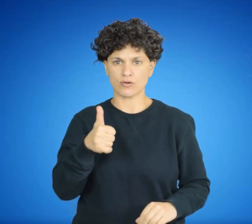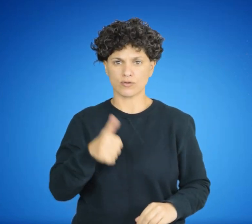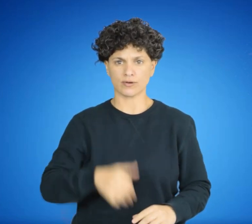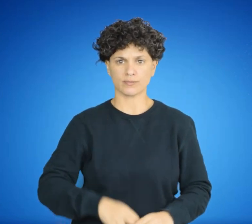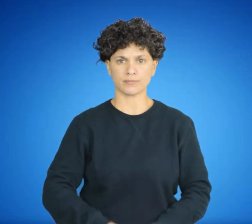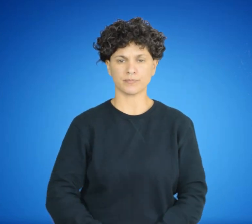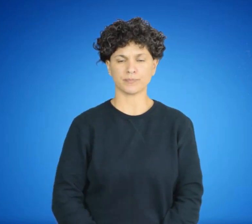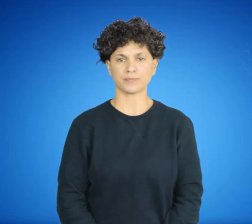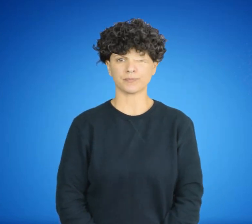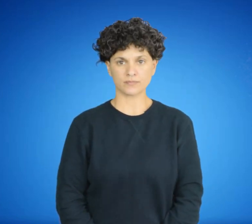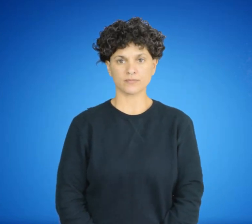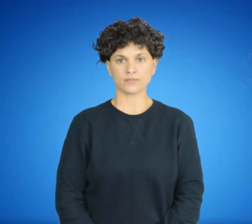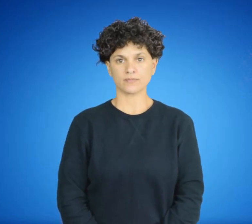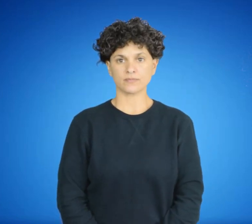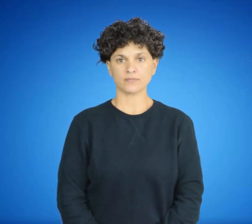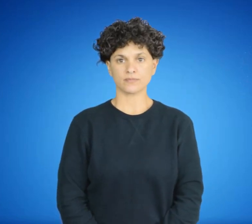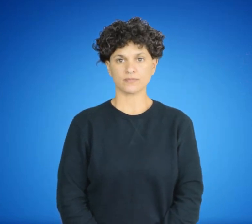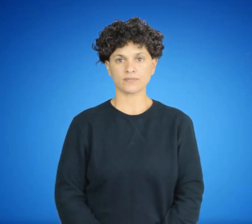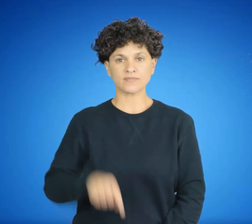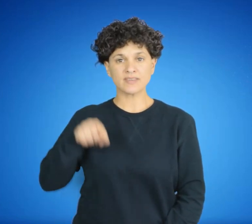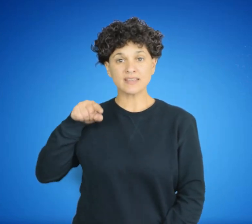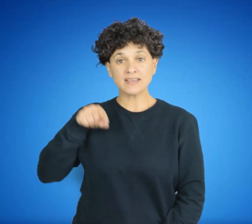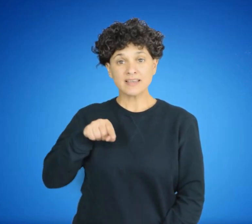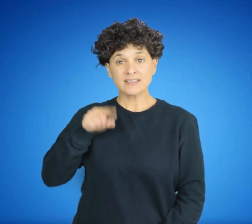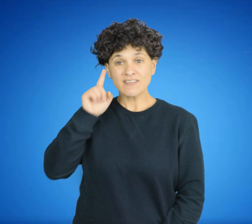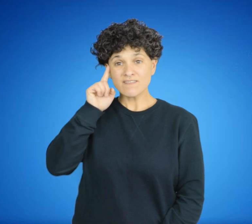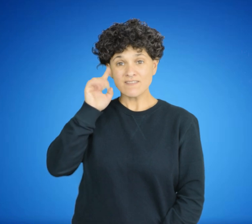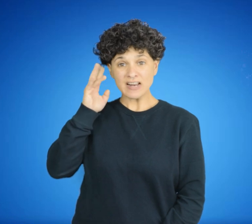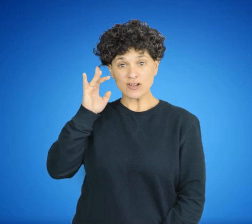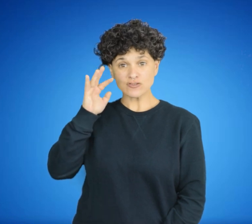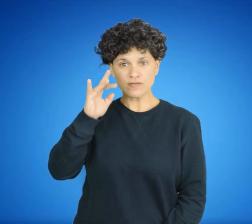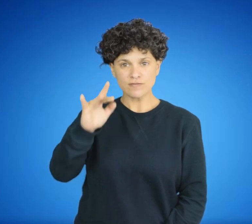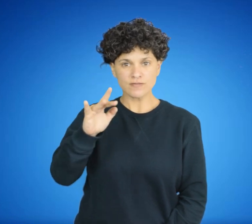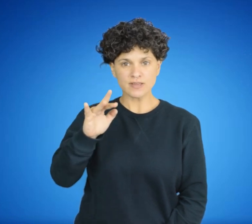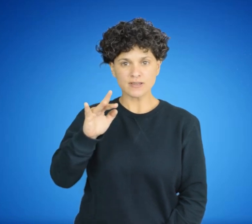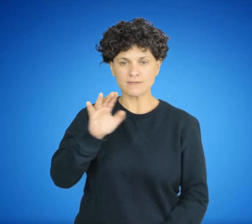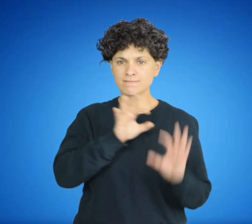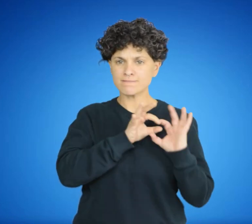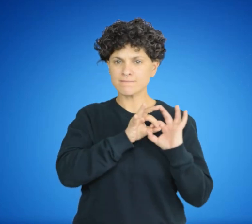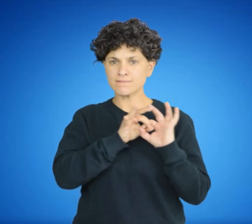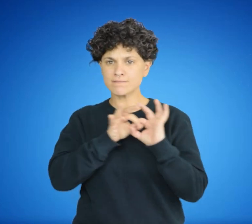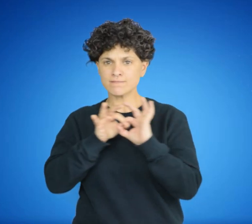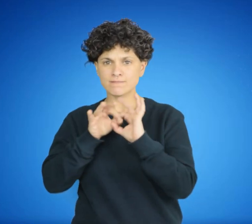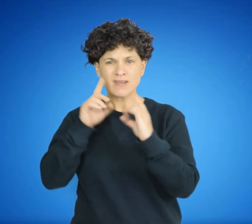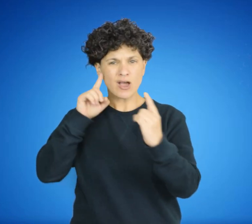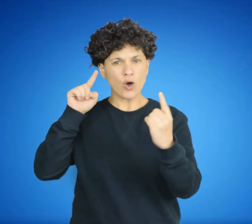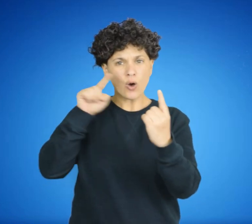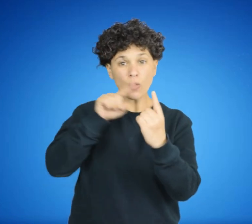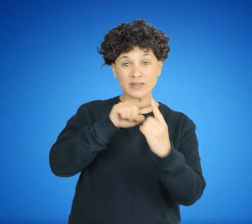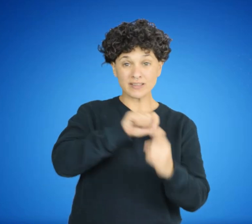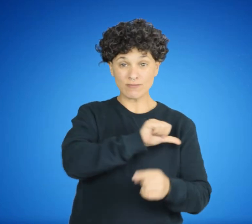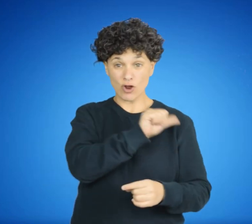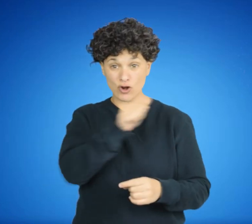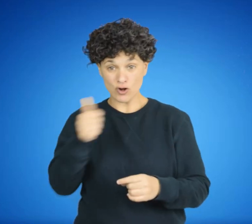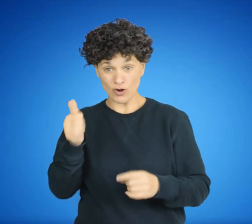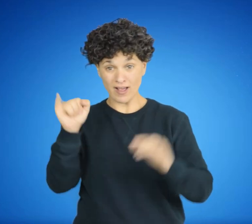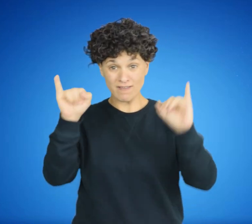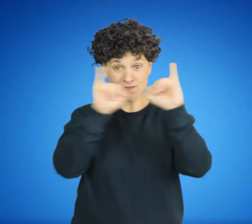culminación del sistema filosófico de epicuro la filosofía como el modo de lograr la felicidad basada en a la tranquilidad